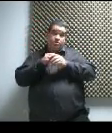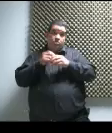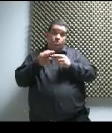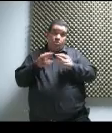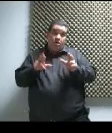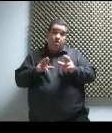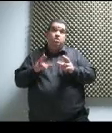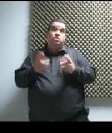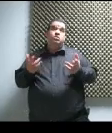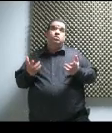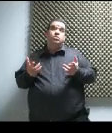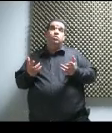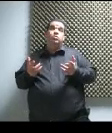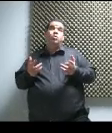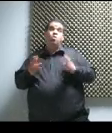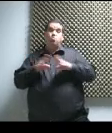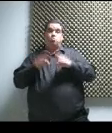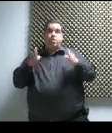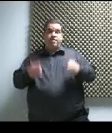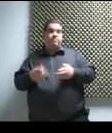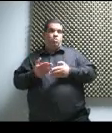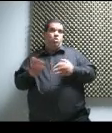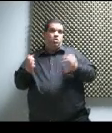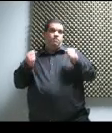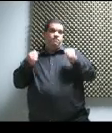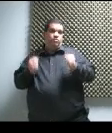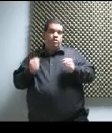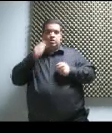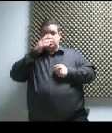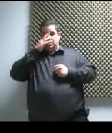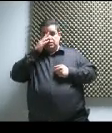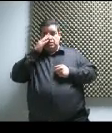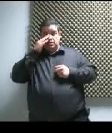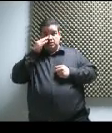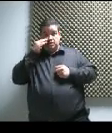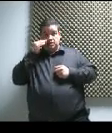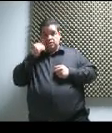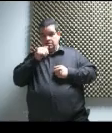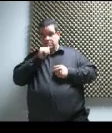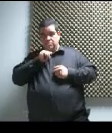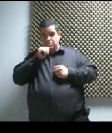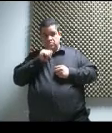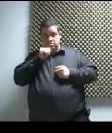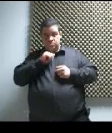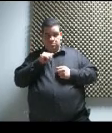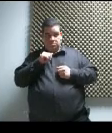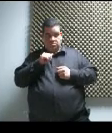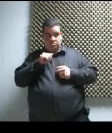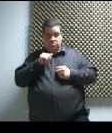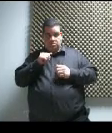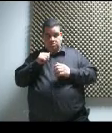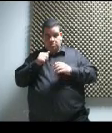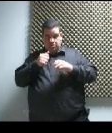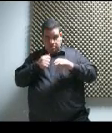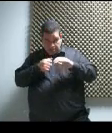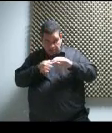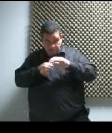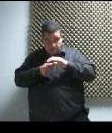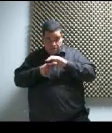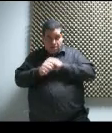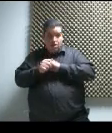cuarto, de tu habitación, un mueble bastante fuerte que pueda aguantar. ¿Y me pongo al lado? No, al lado no,